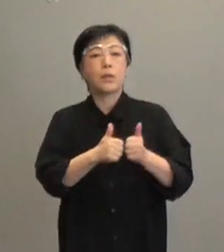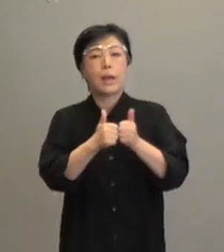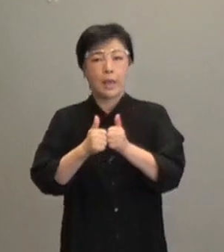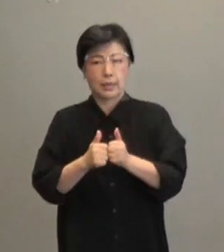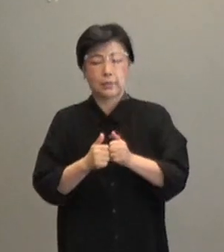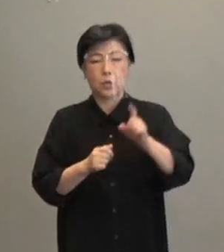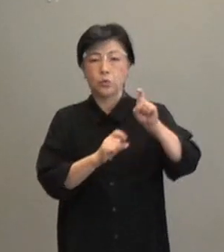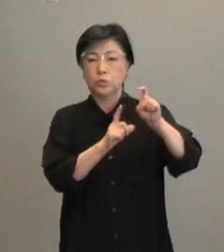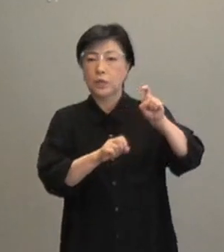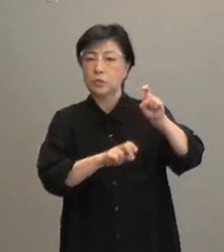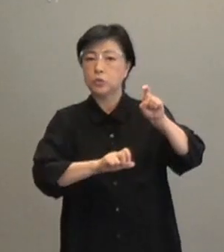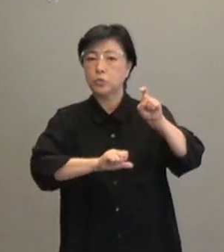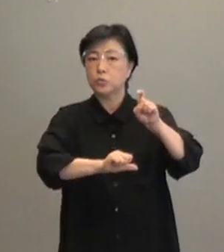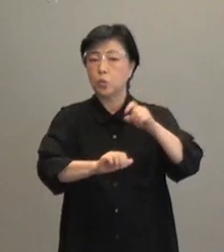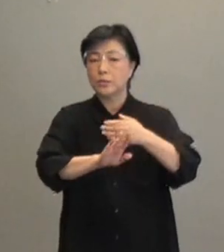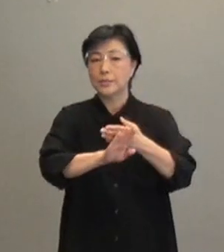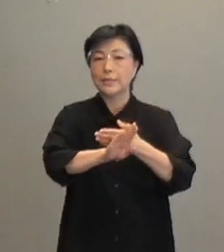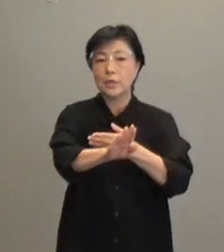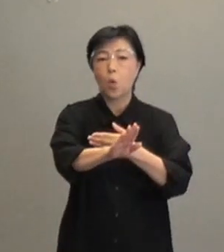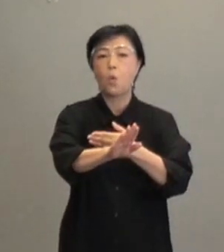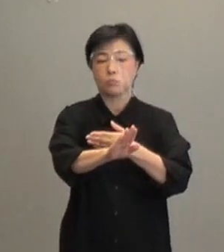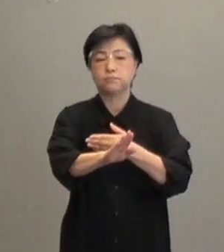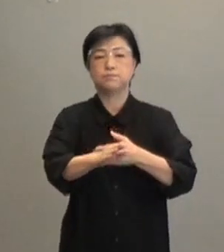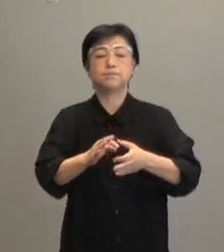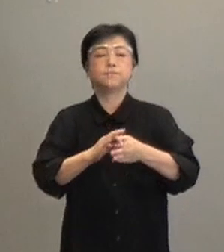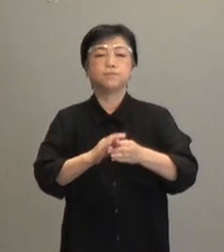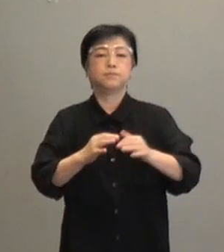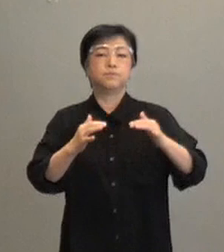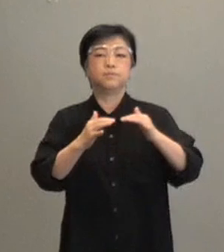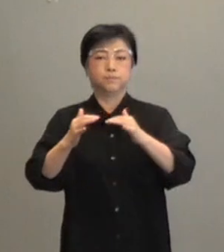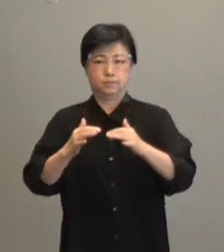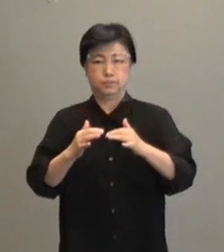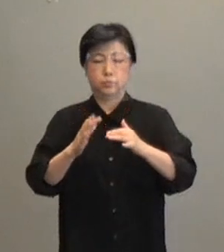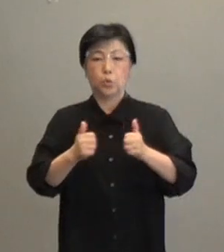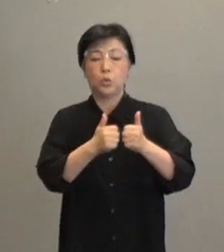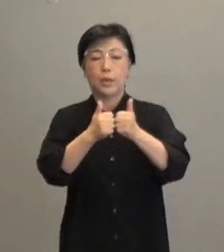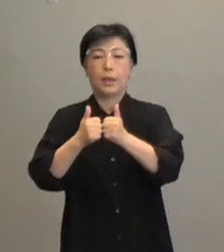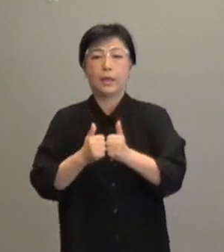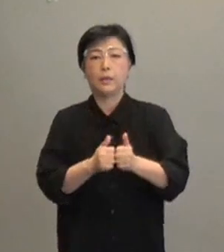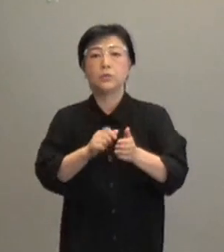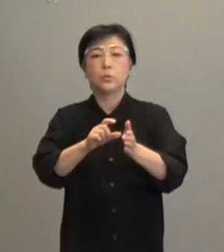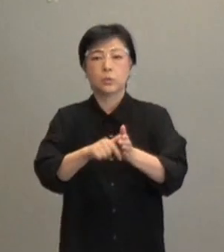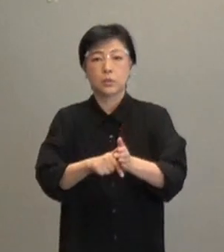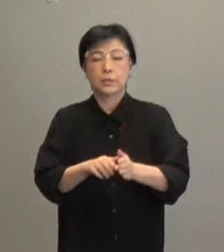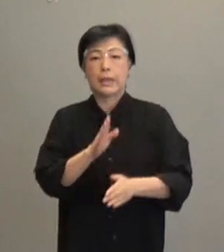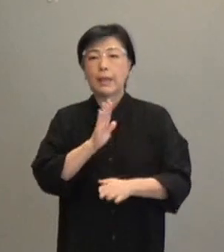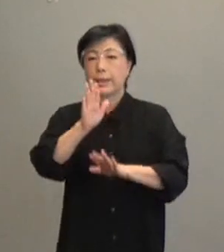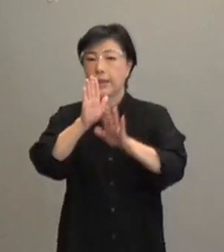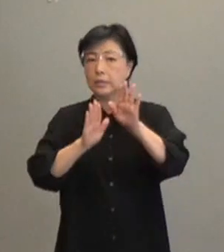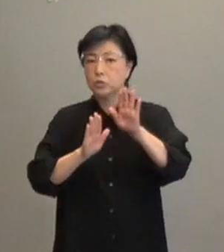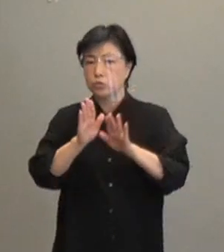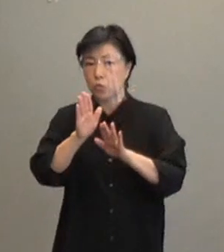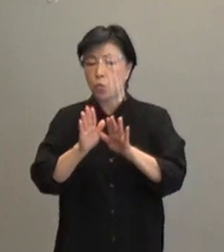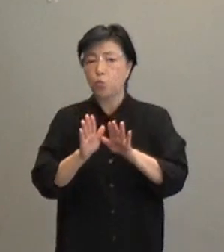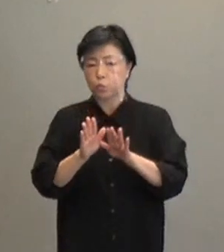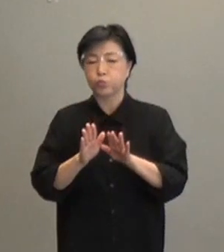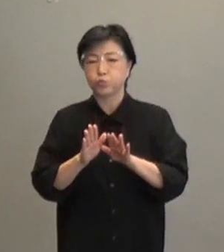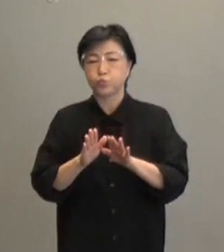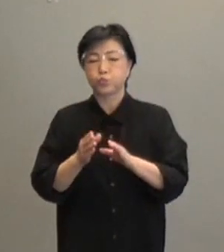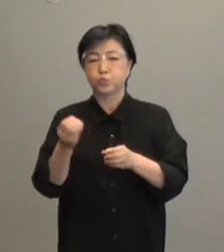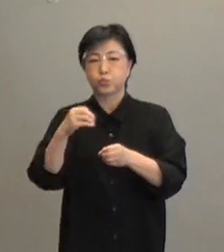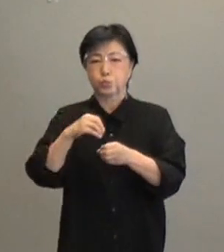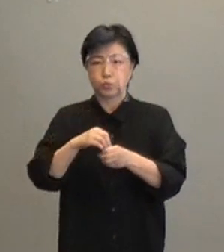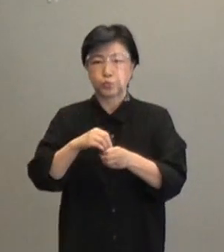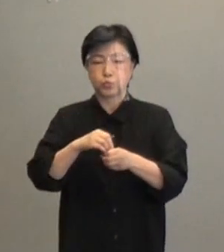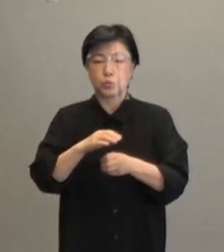10月25日以降の対応を協議をいたしました。この会議では現状の感染状況等を踏まえ、県民